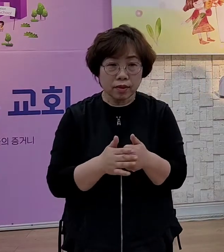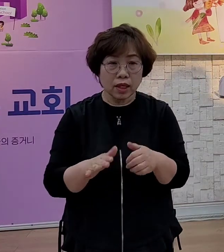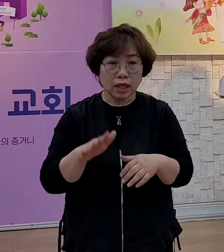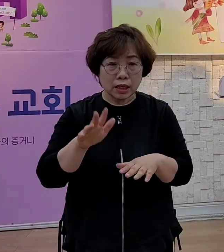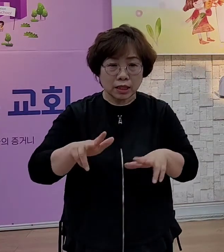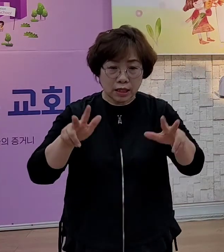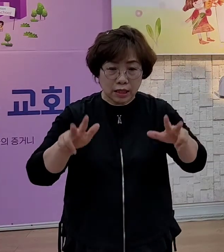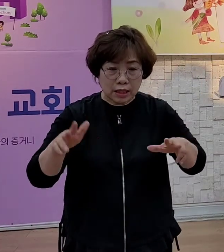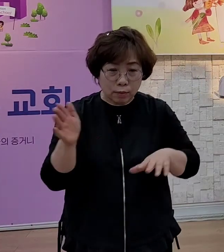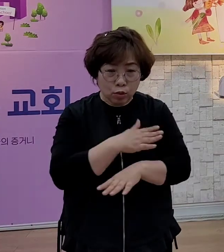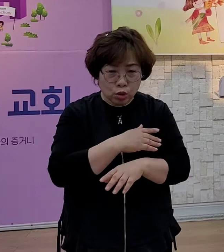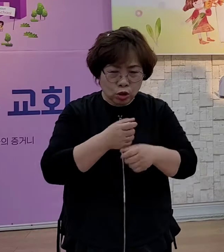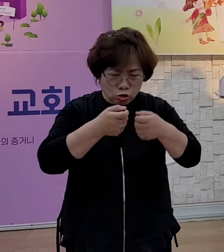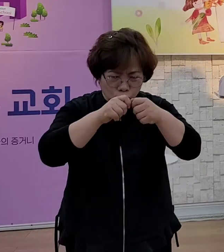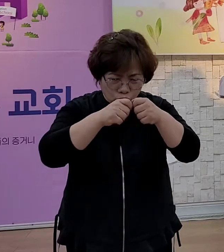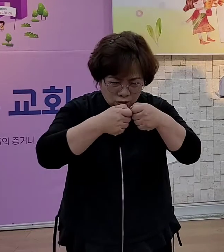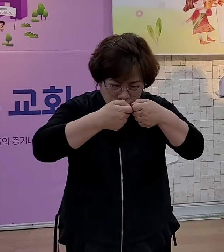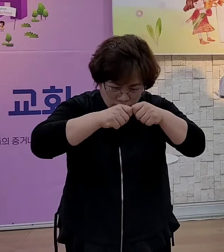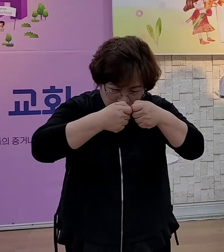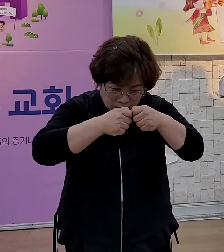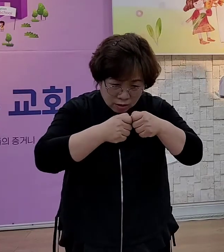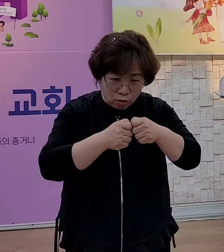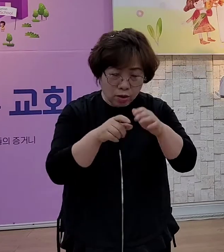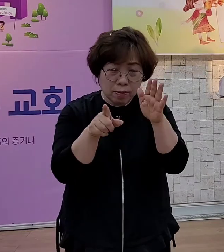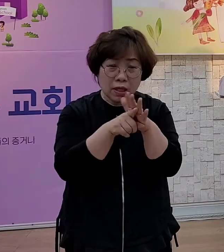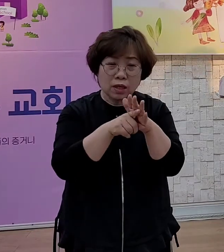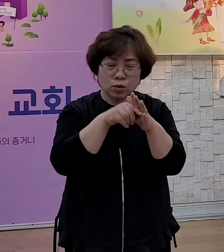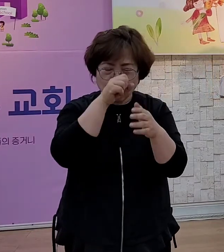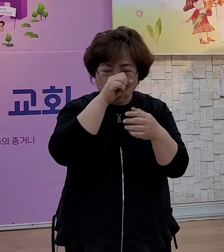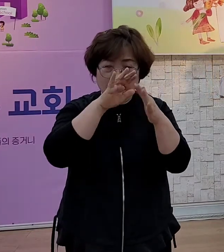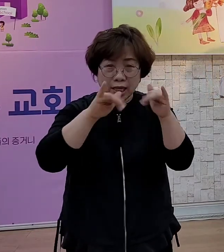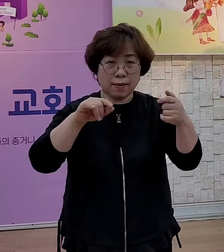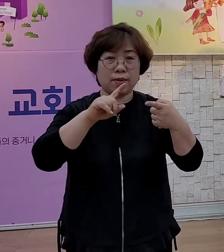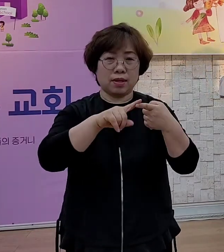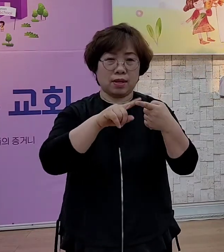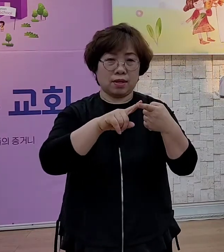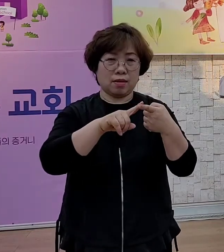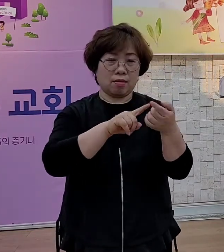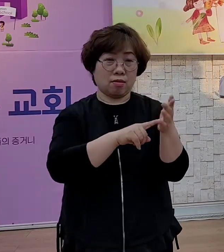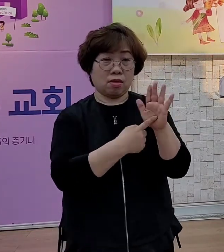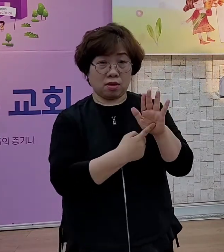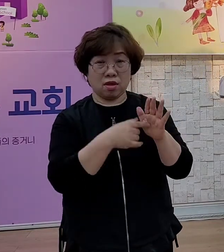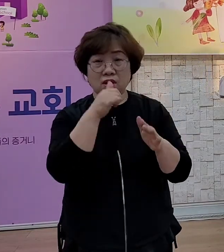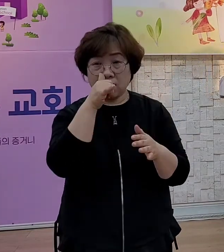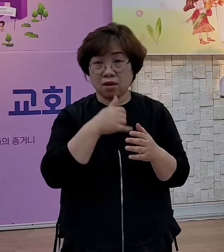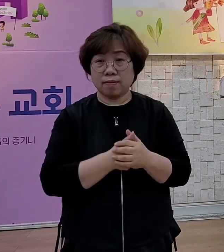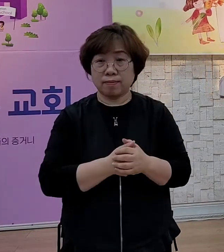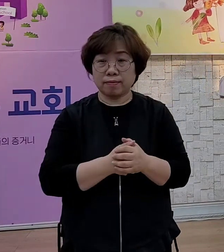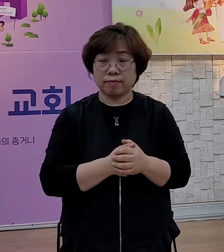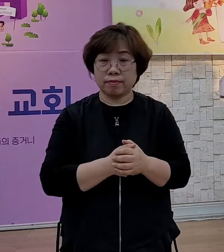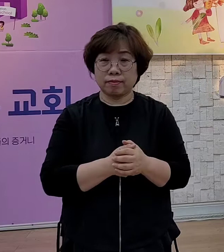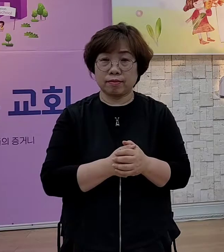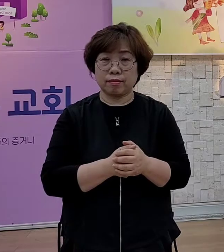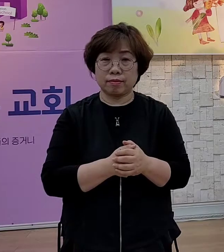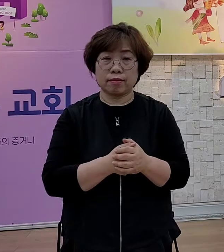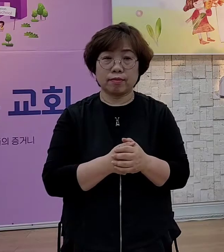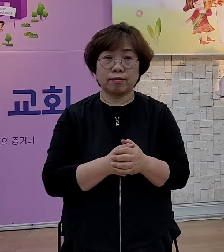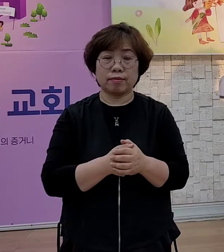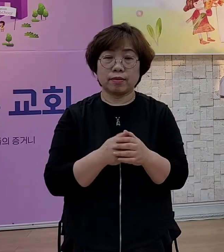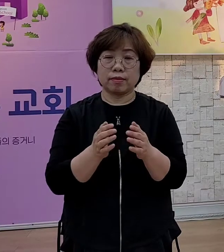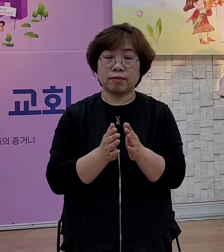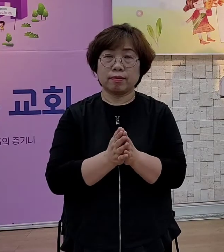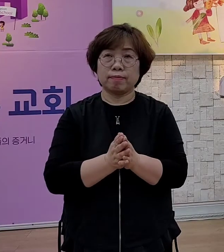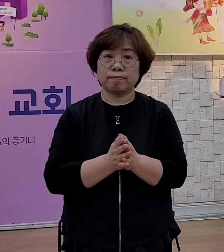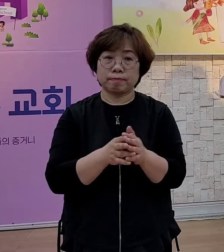어떤 사람이냐? 이것을 제시하는데, 자, 그래서 야고보서가 말하는 핵심이 뭐냐면 이 성경이 말씀한